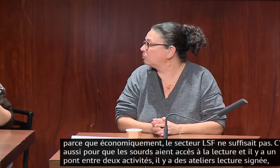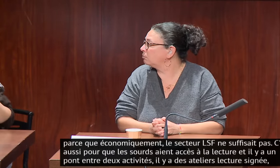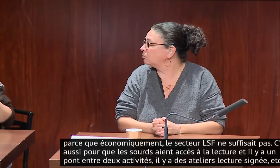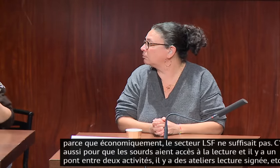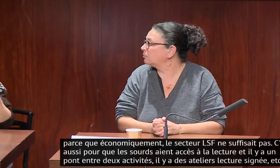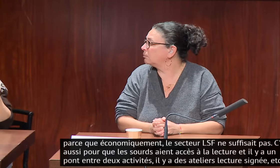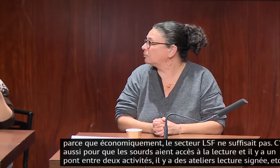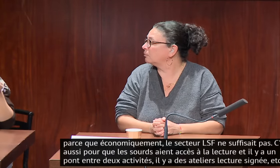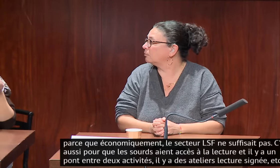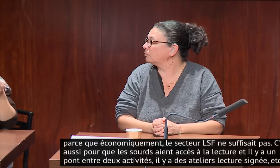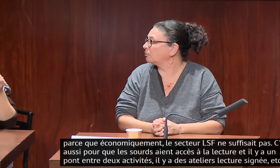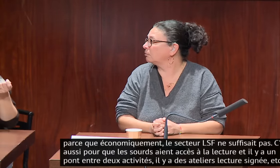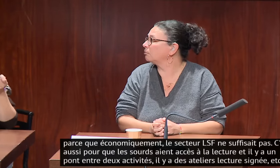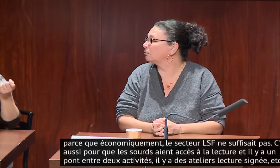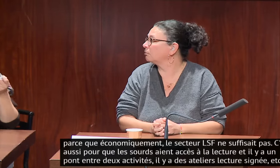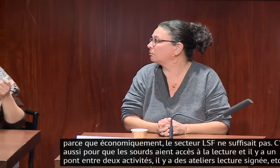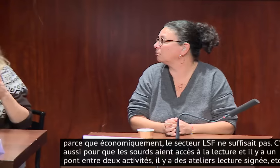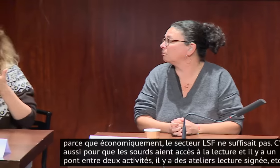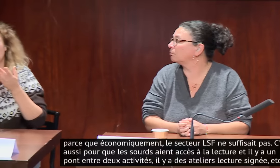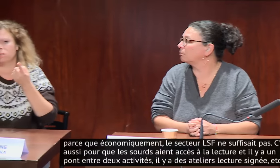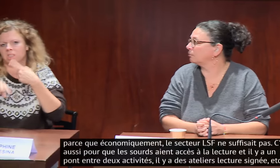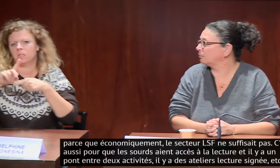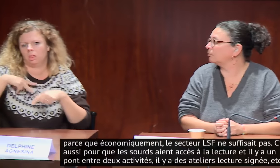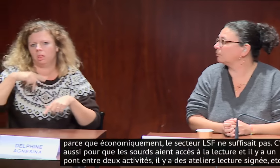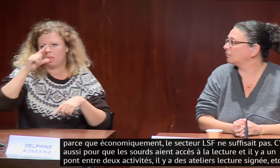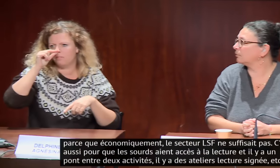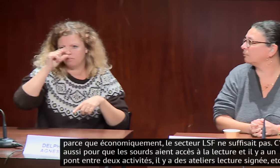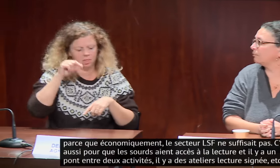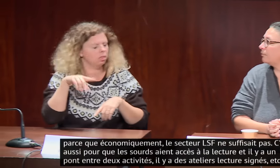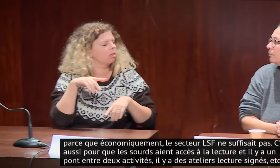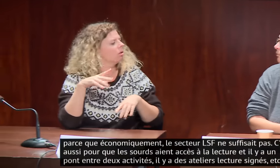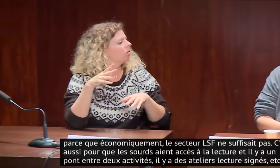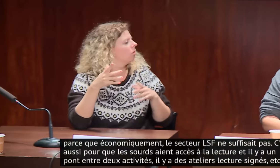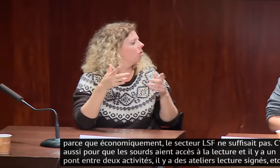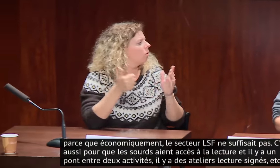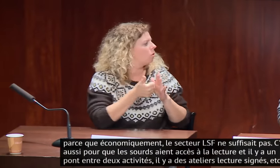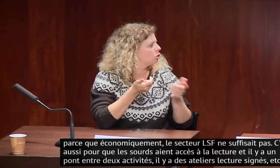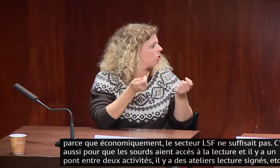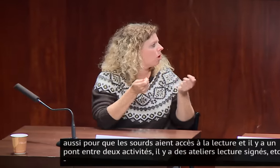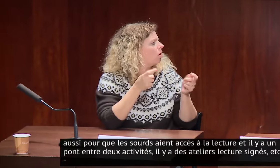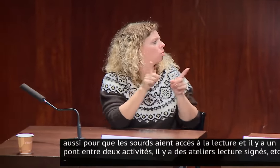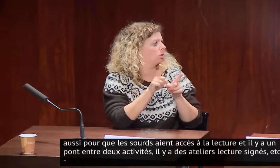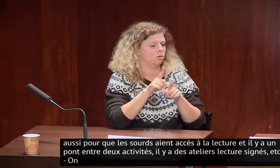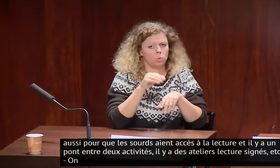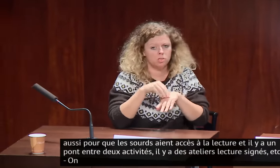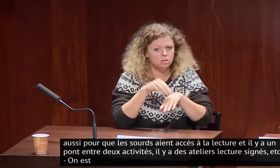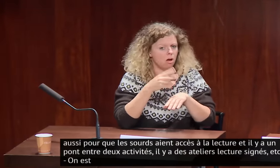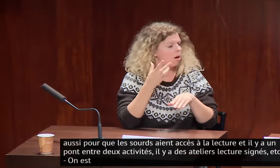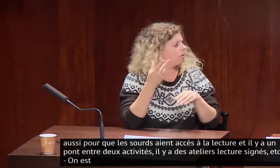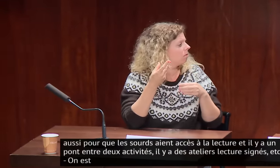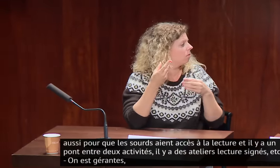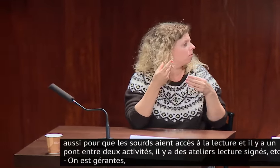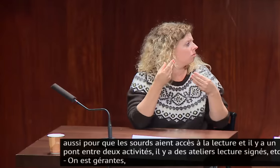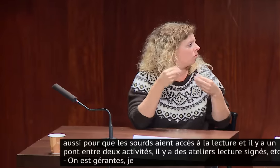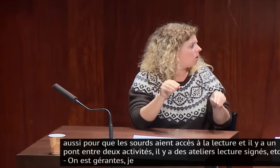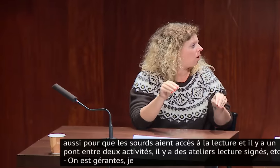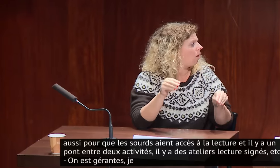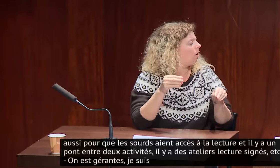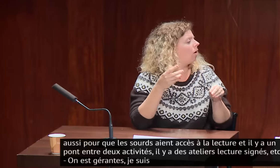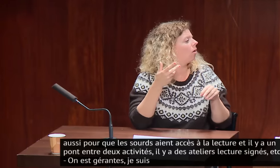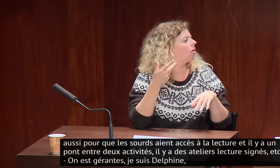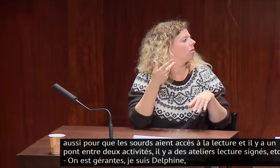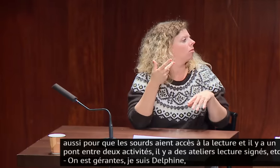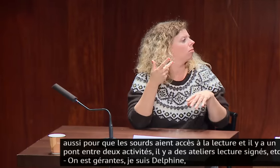Alors, peut-être que notre rôle à toutes les deux est plus... on est gérante. Alors, moi, je suis Delphine. Donc, on gère, on fait